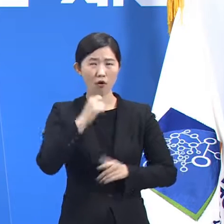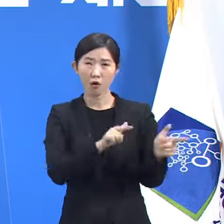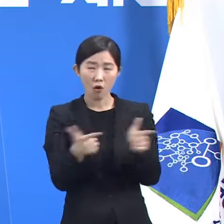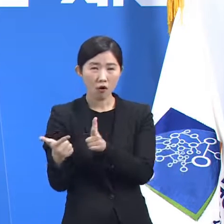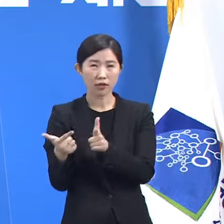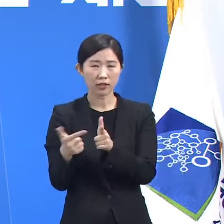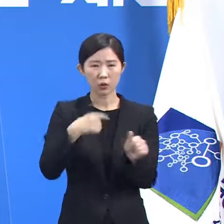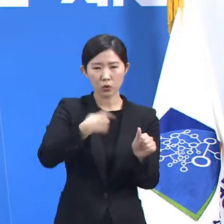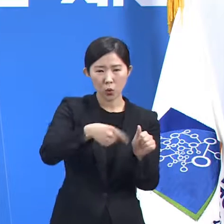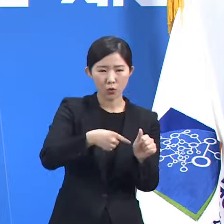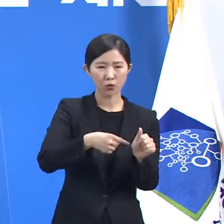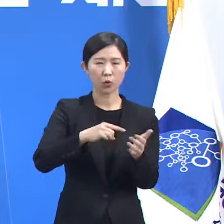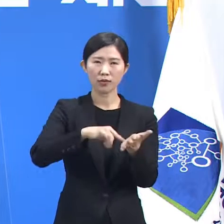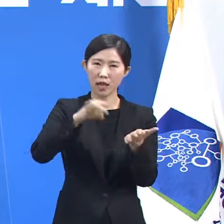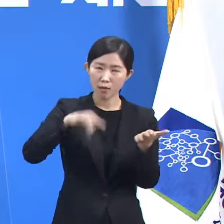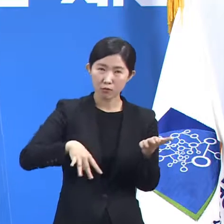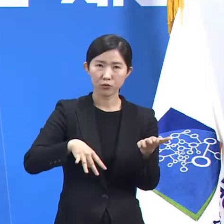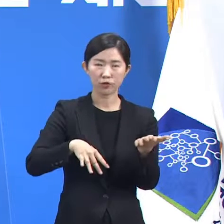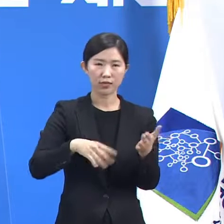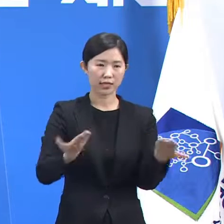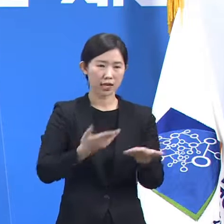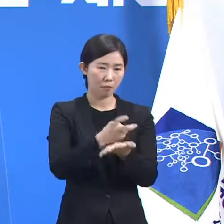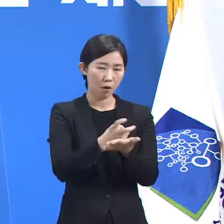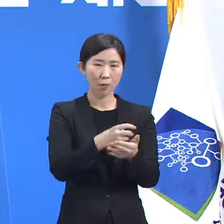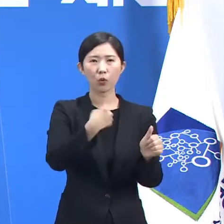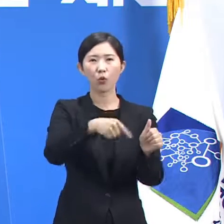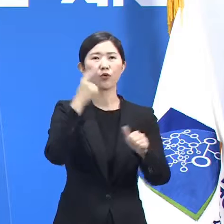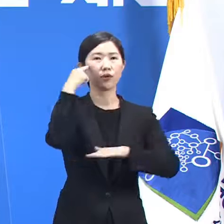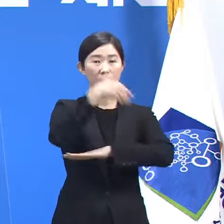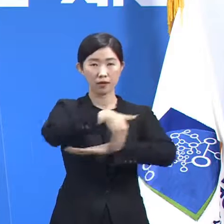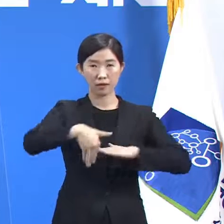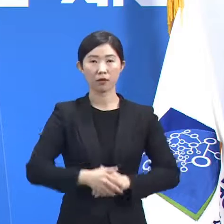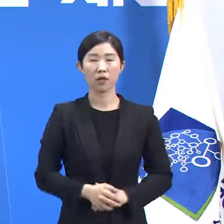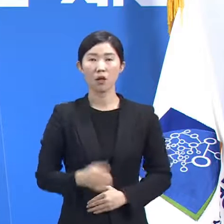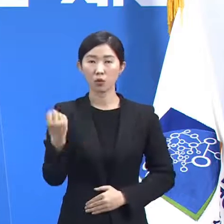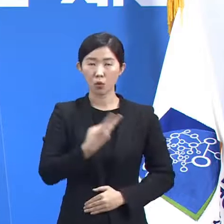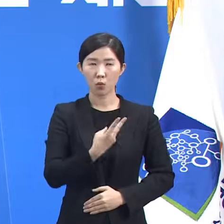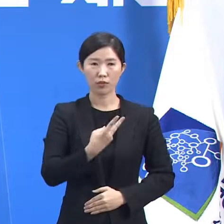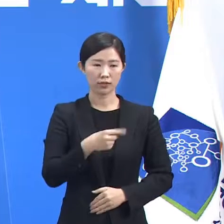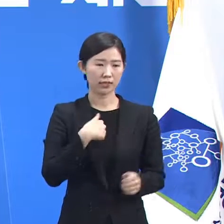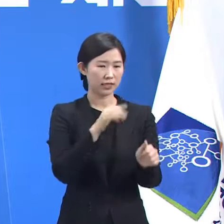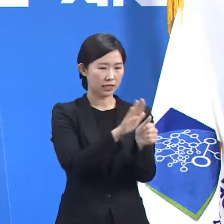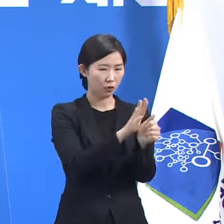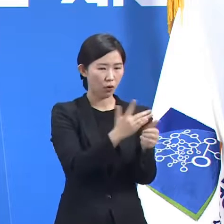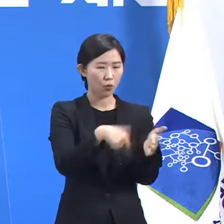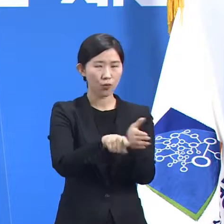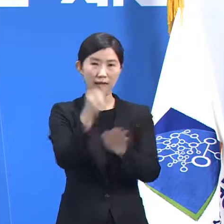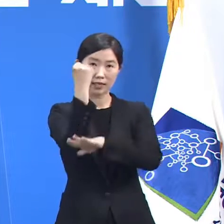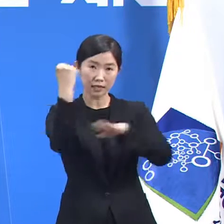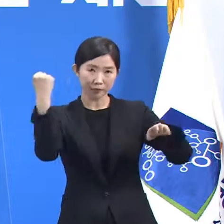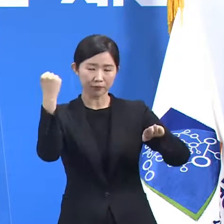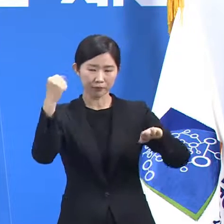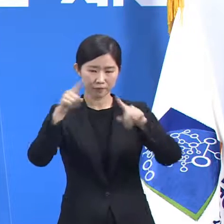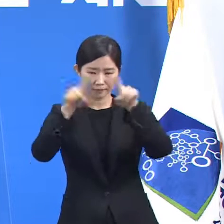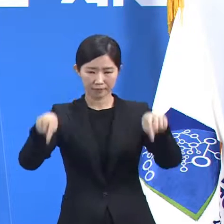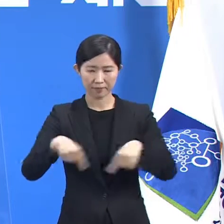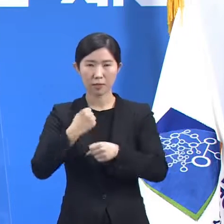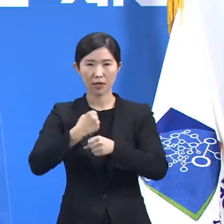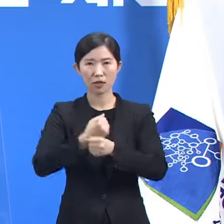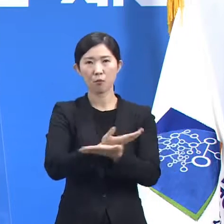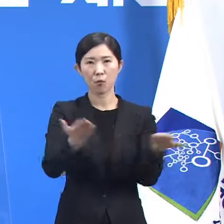교육을 먼저 실시할 방침이고, 공정 프리랜서 가이드라인을 개발하여 보급하겠습니다. 도는